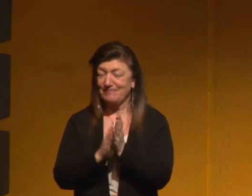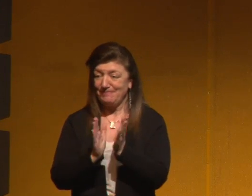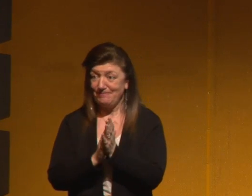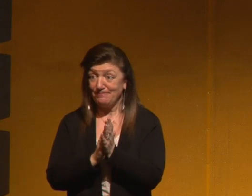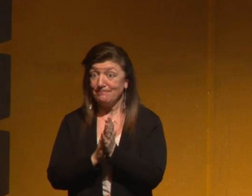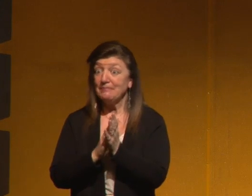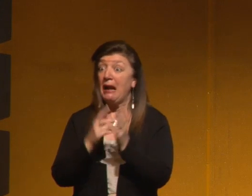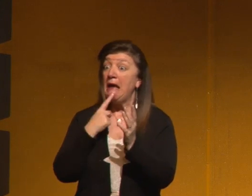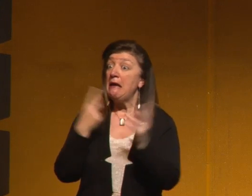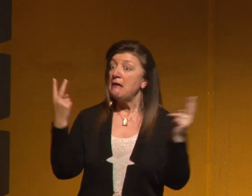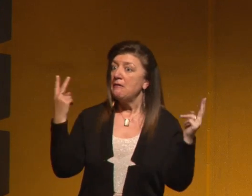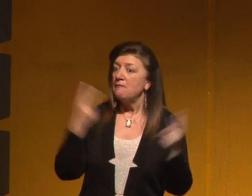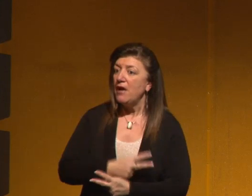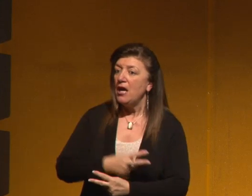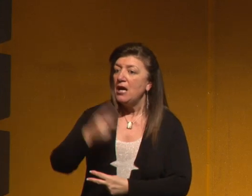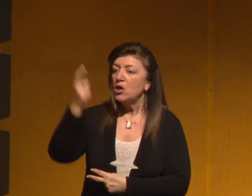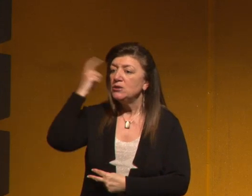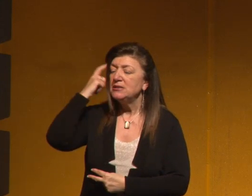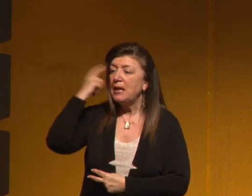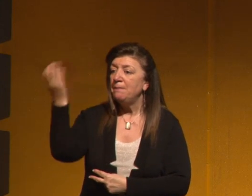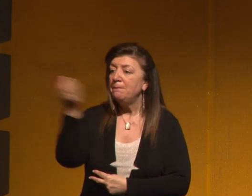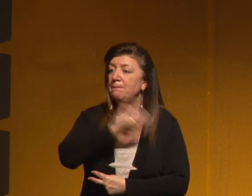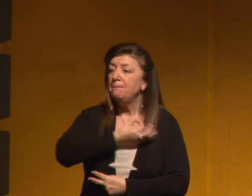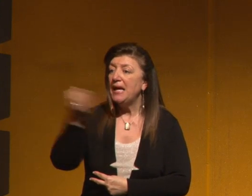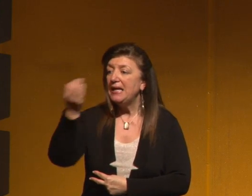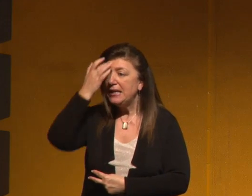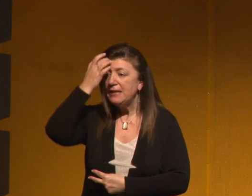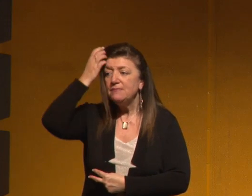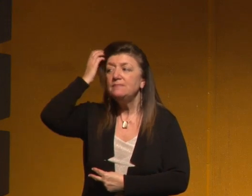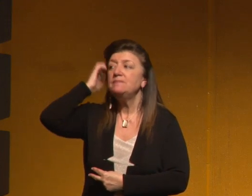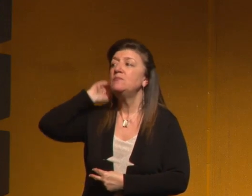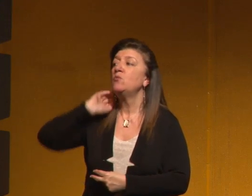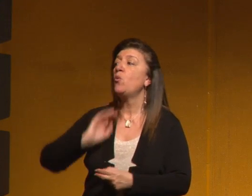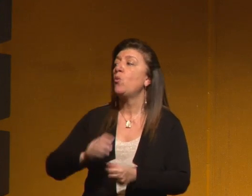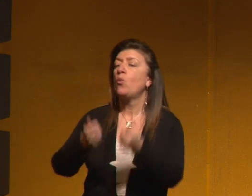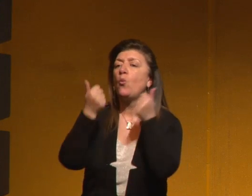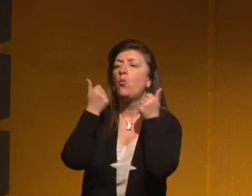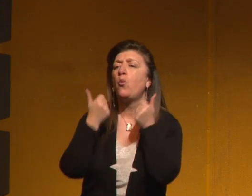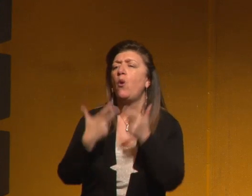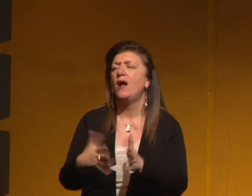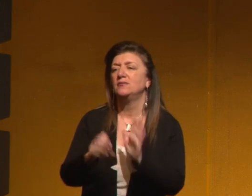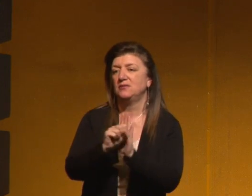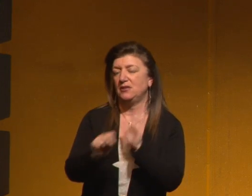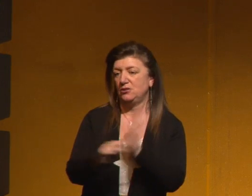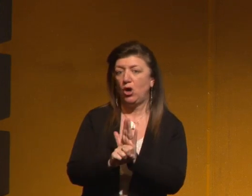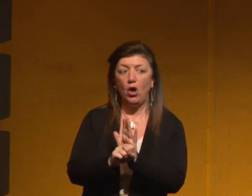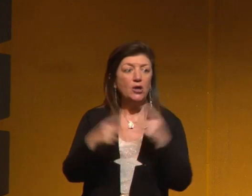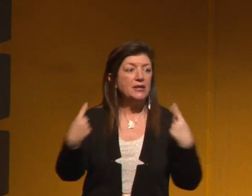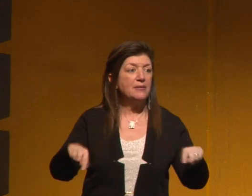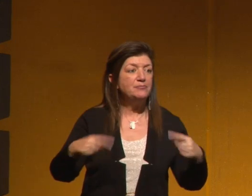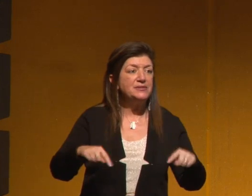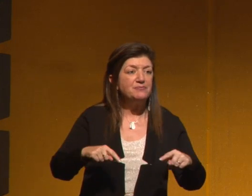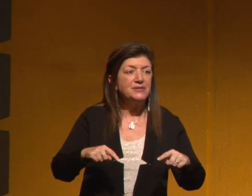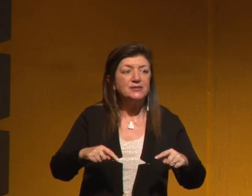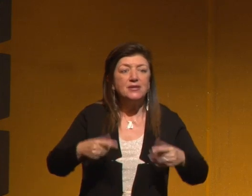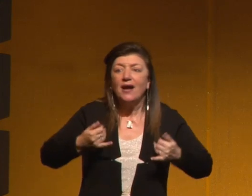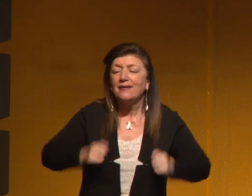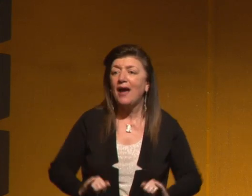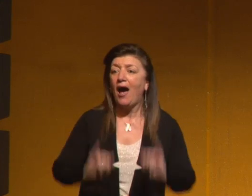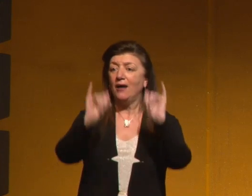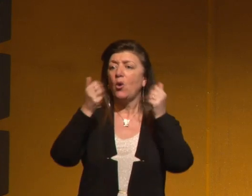sapete quante teatro anche un quante storie sono nate qui c'è quante amicizie sono formate